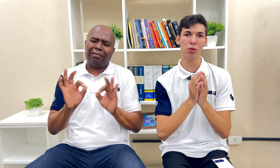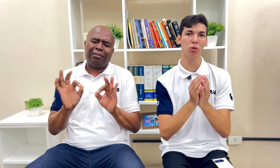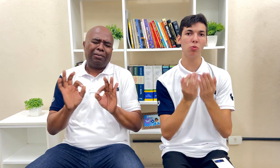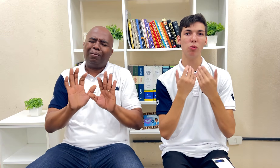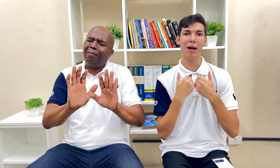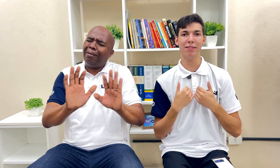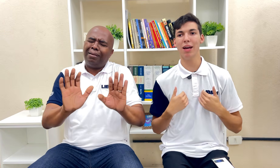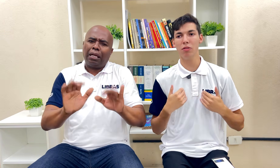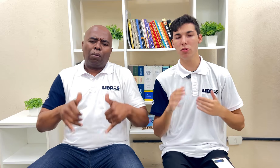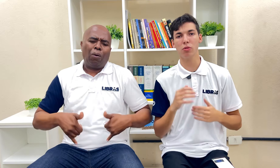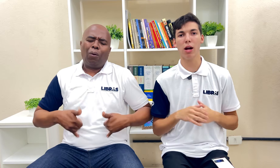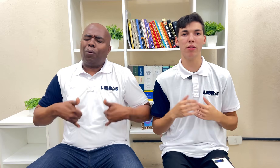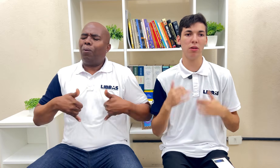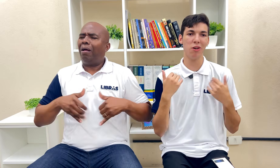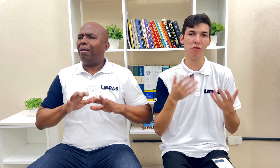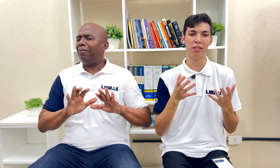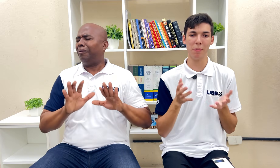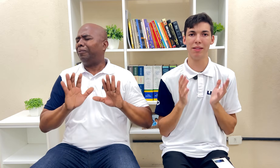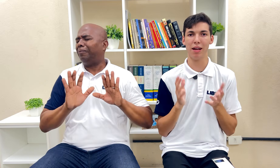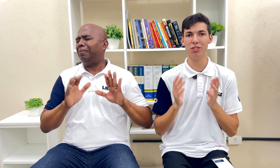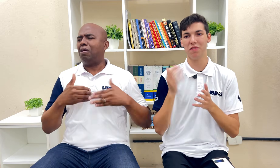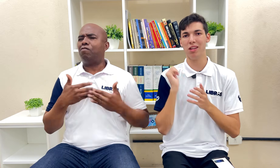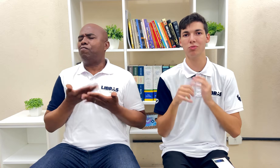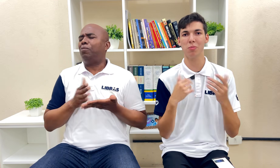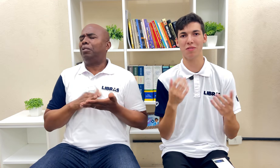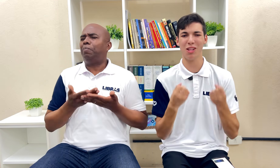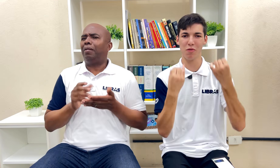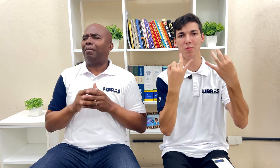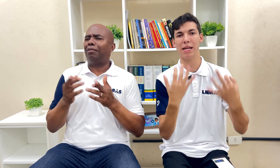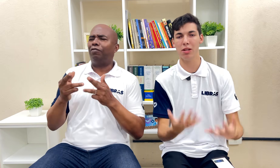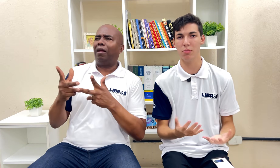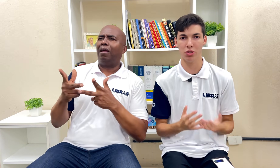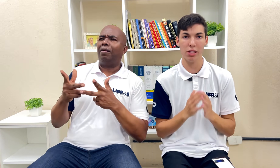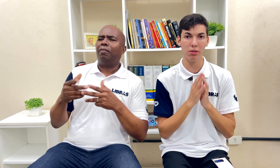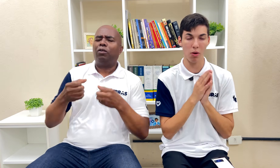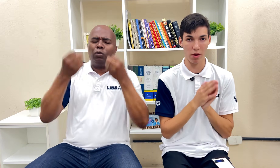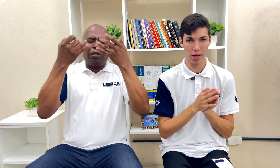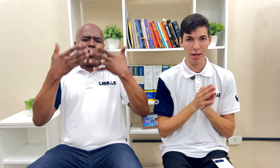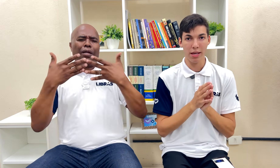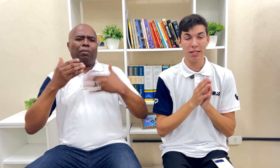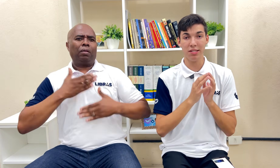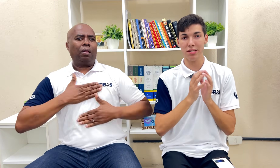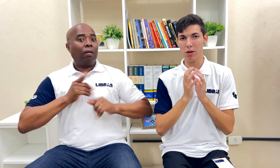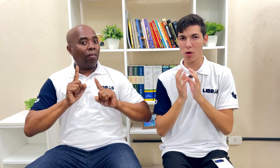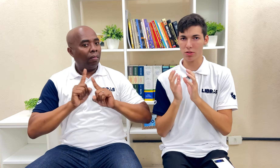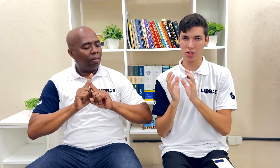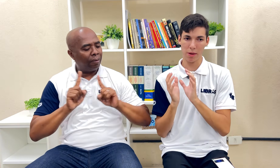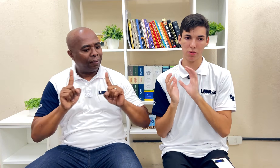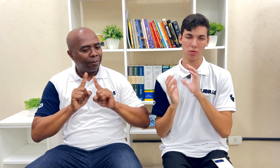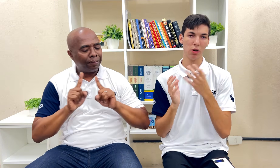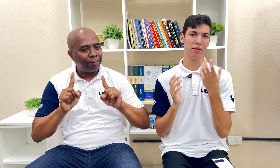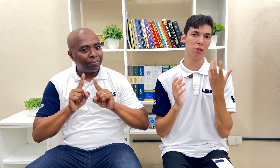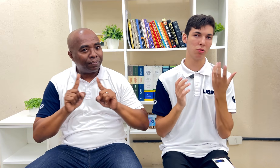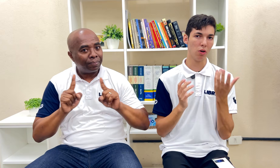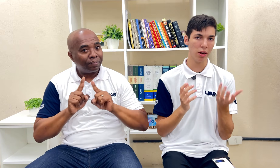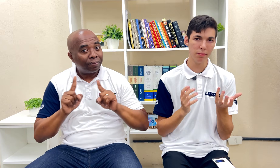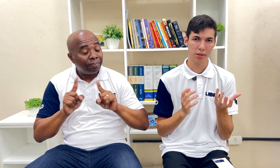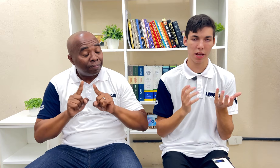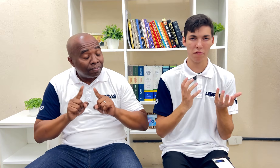que o orgulho bata, eu não vou tocar, então eu vou interpretar diferente do que você está falando, eu vou explicar do meu jeito, não. Existem algo chamado escolha tradutória, que é a forma